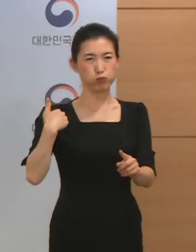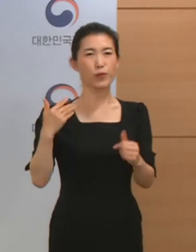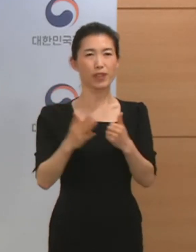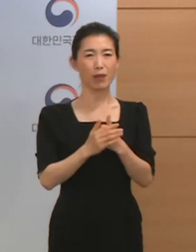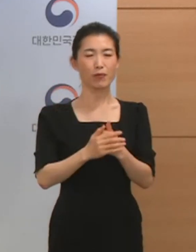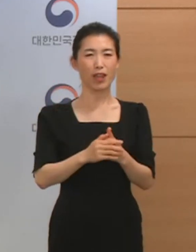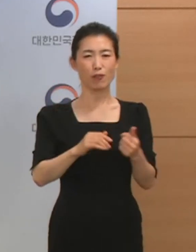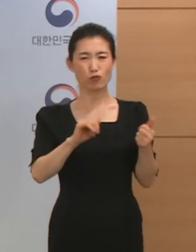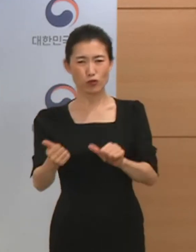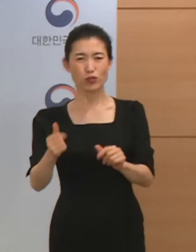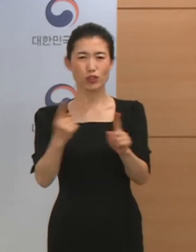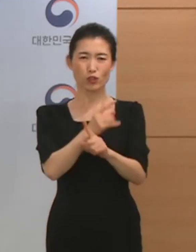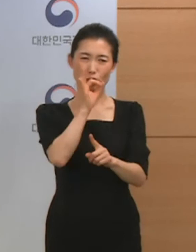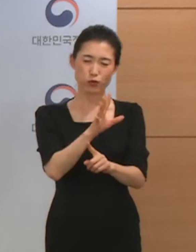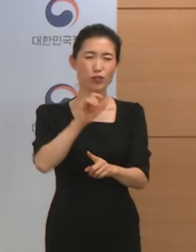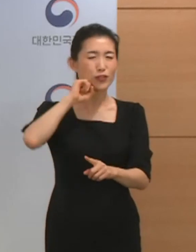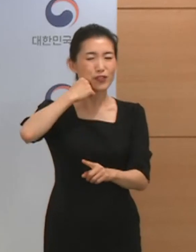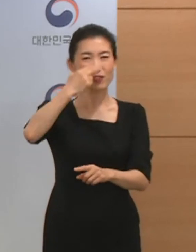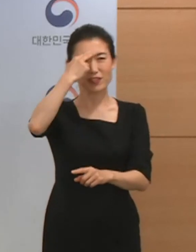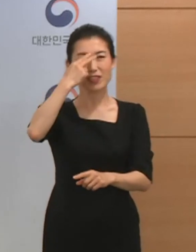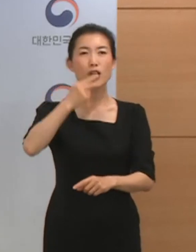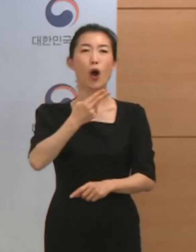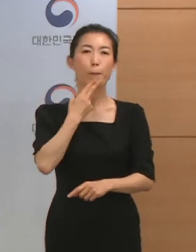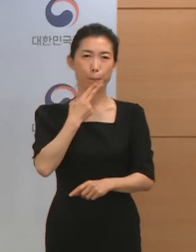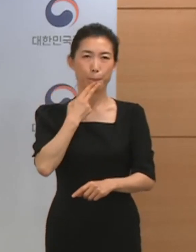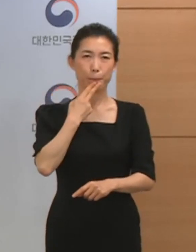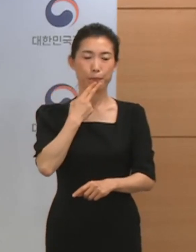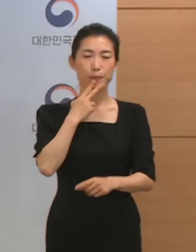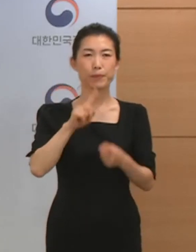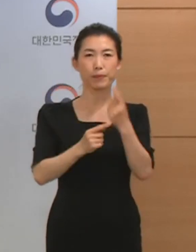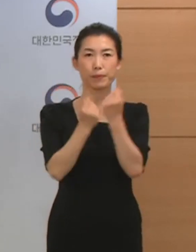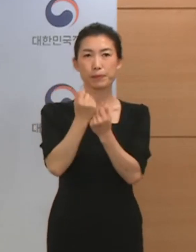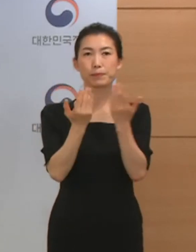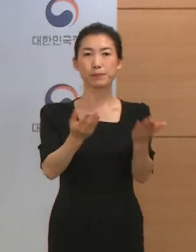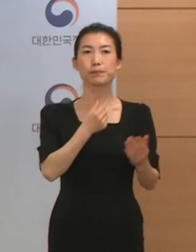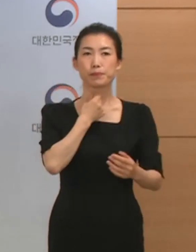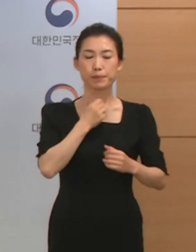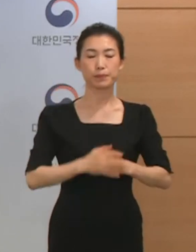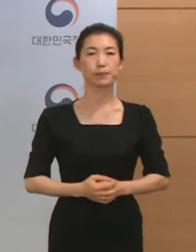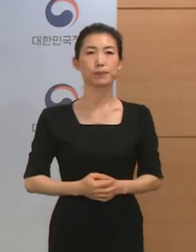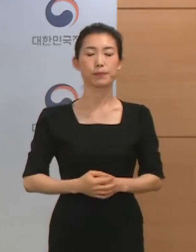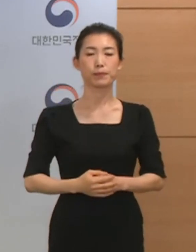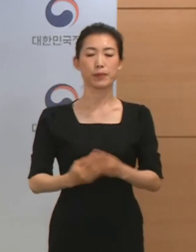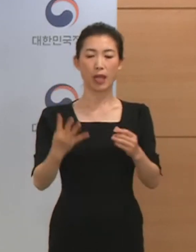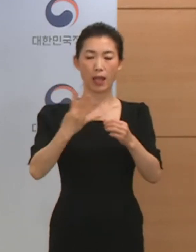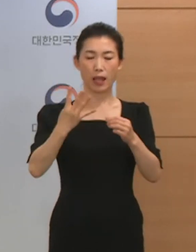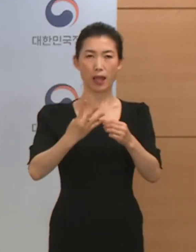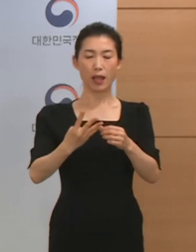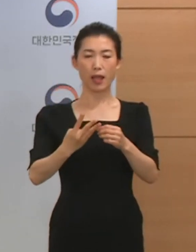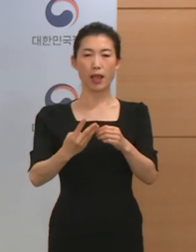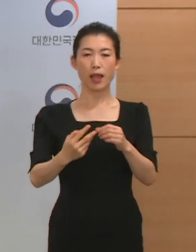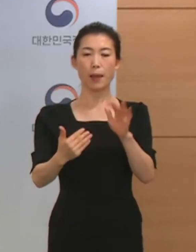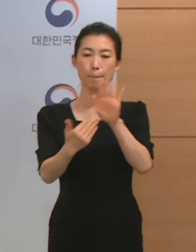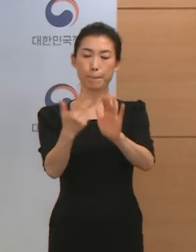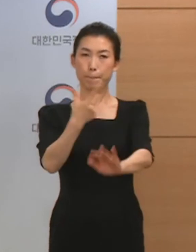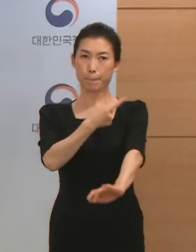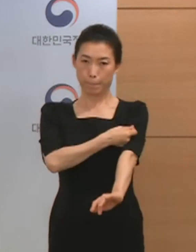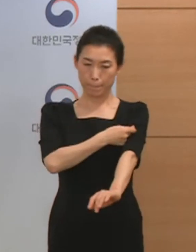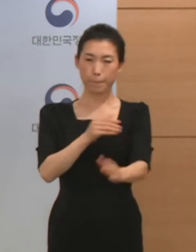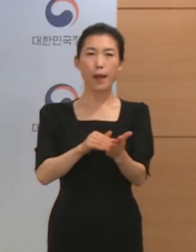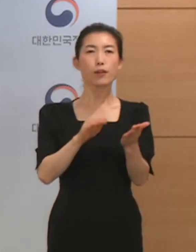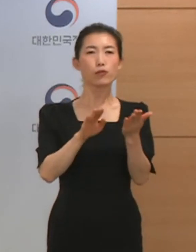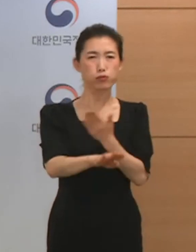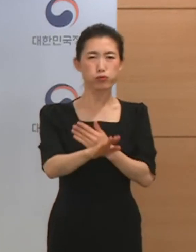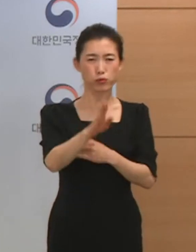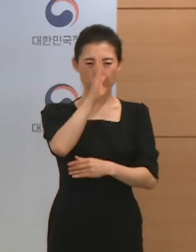한번 설명드리겠습니다. 네, 네 번째 질문입니다. 백신 접종 후 중증 이상 반응이 생긴 경우